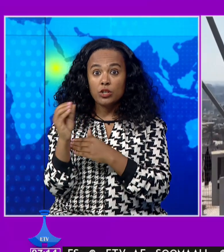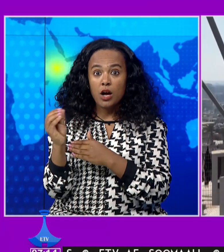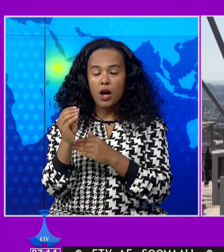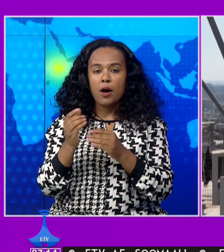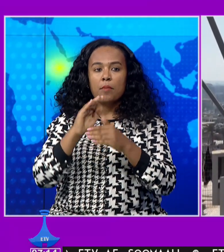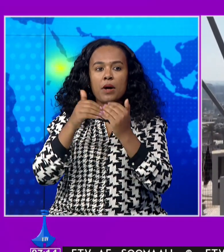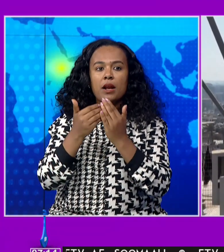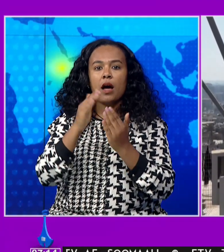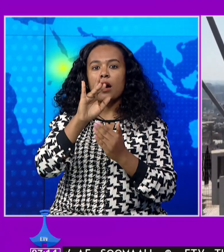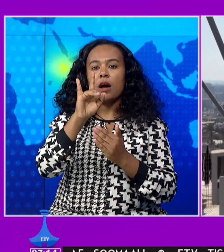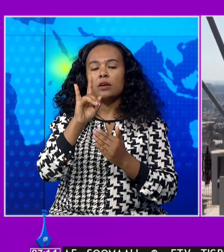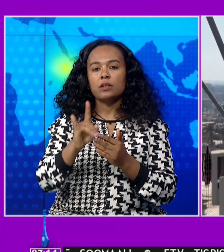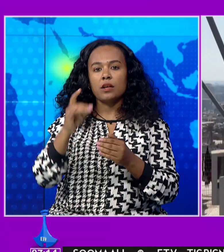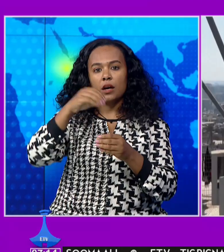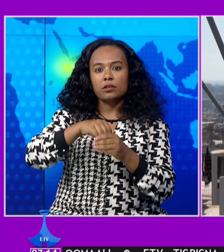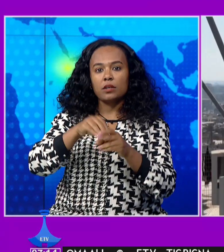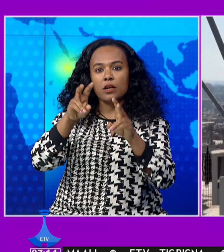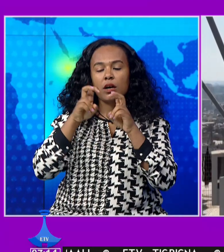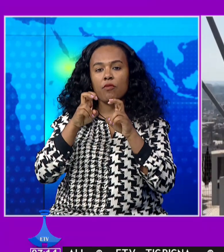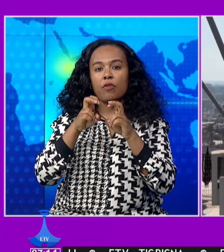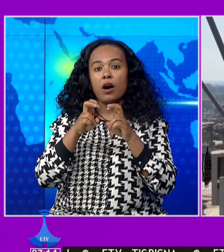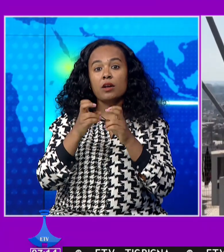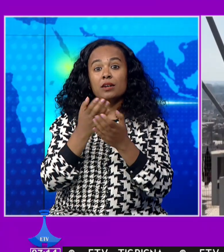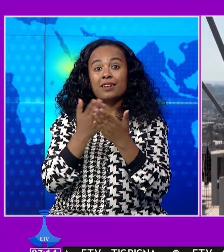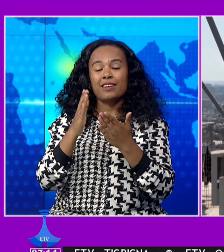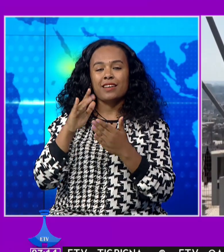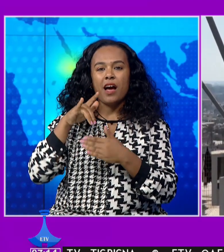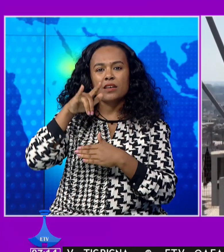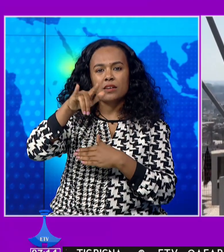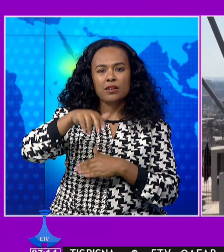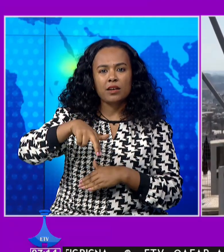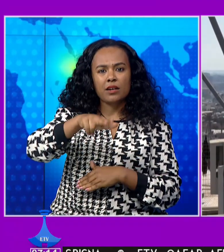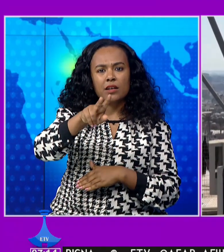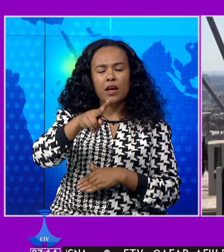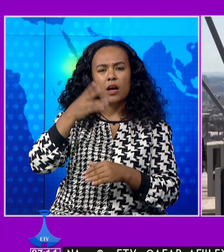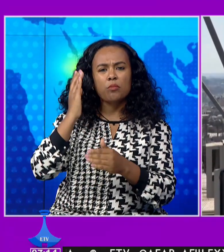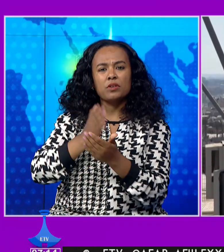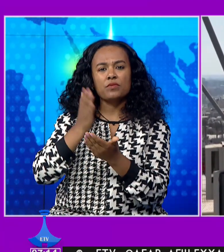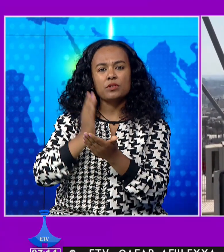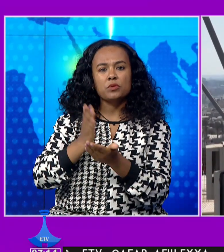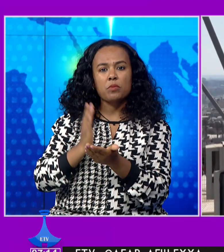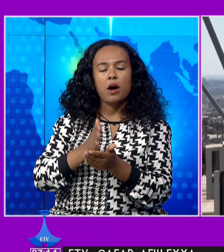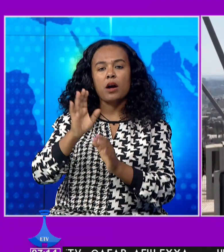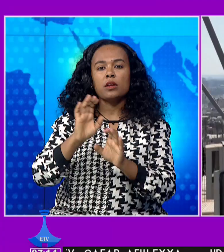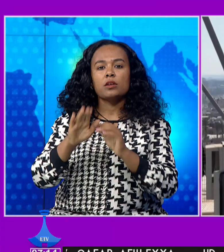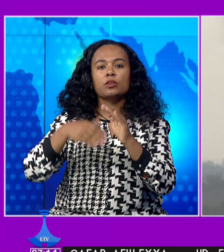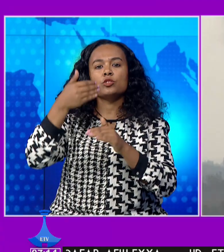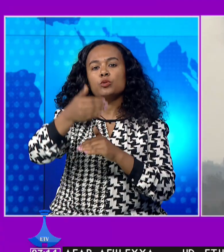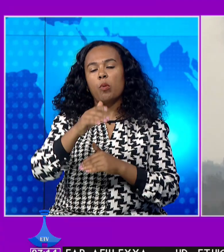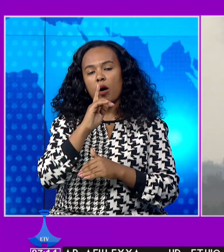መላ ጋዛን ያካተተ የከፋ የአጸፌታ የአየርና የእግረኛ የመድፍ ድብደባዎች ካካሄደች በኋላ